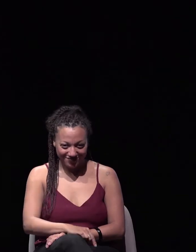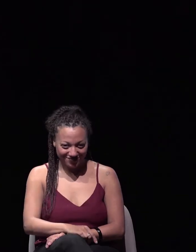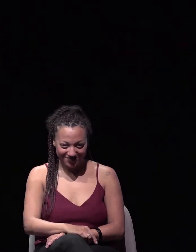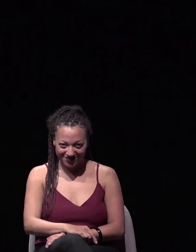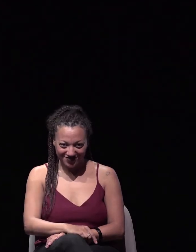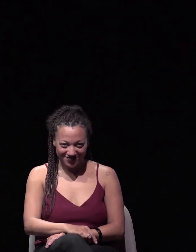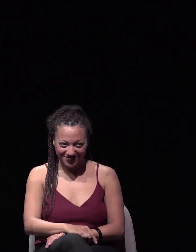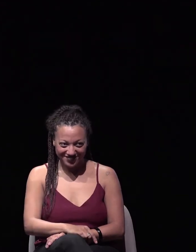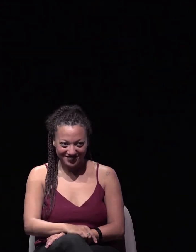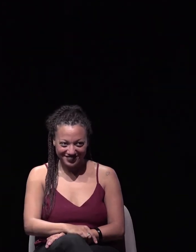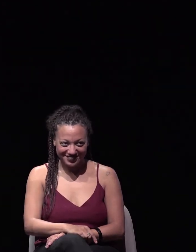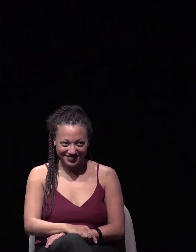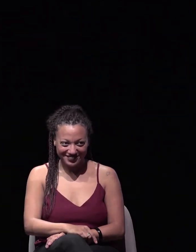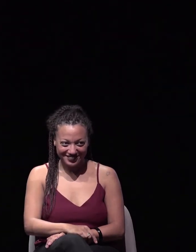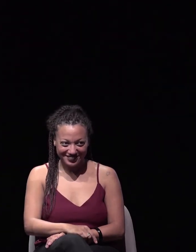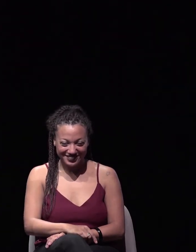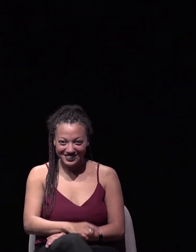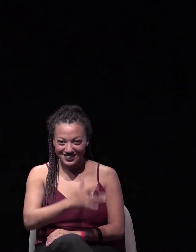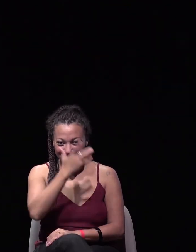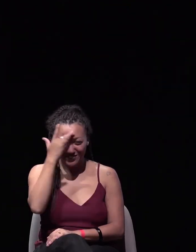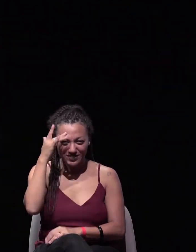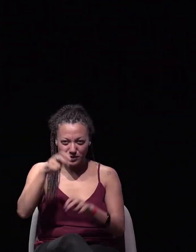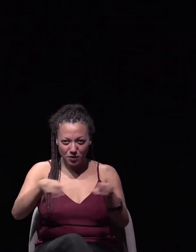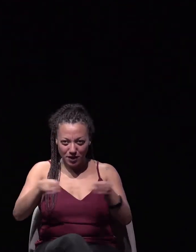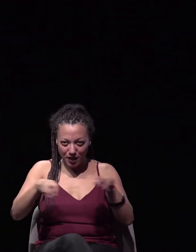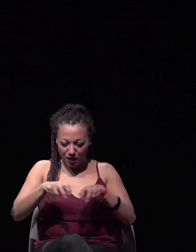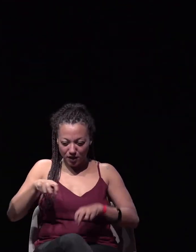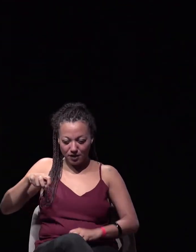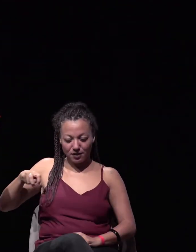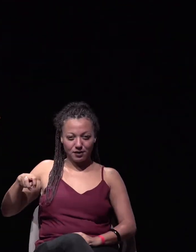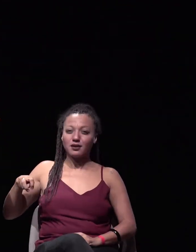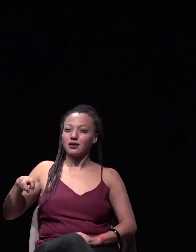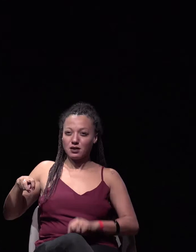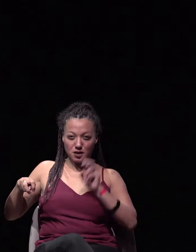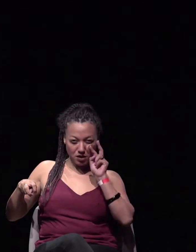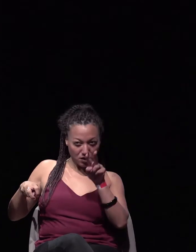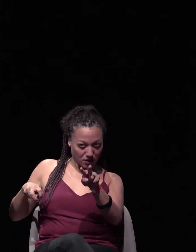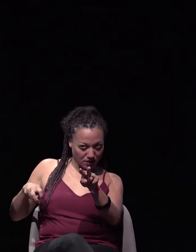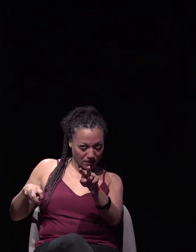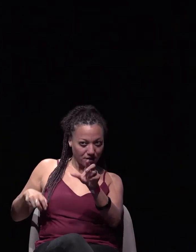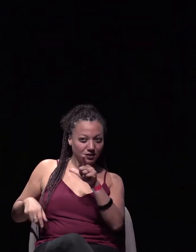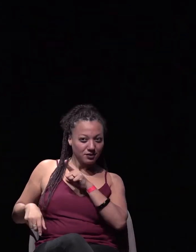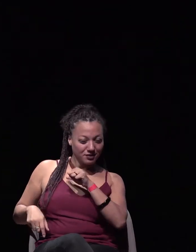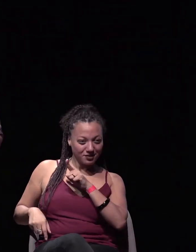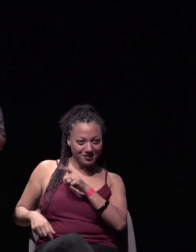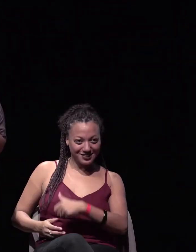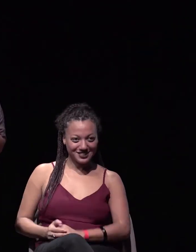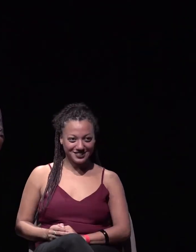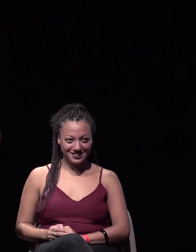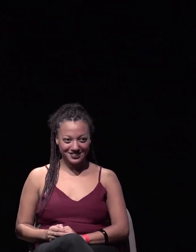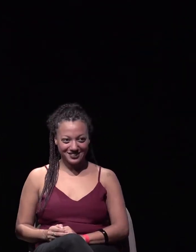Estou vendo até a última pessoa, quem sentou lá atrás mal intencionado. Estou vendo vocês.